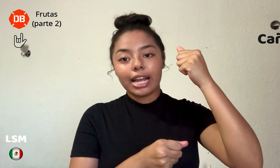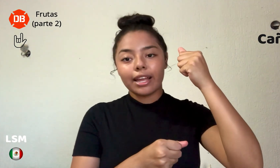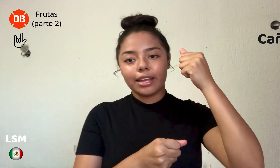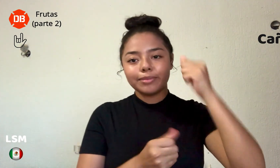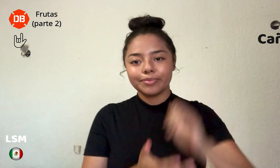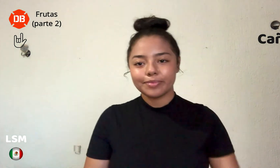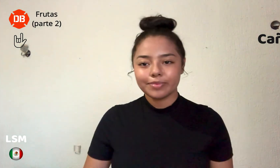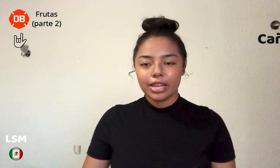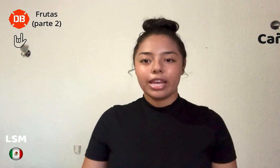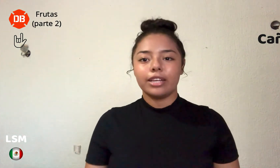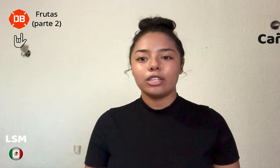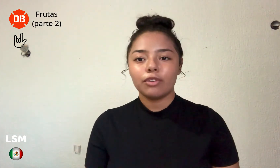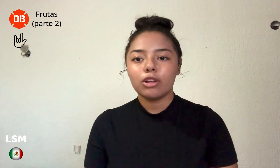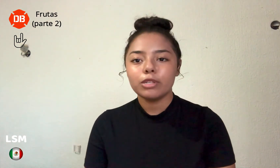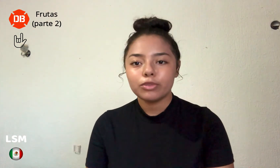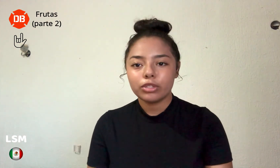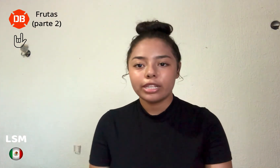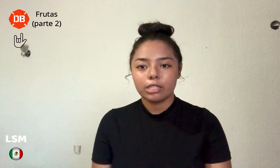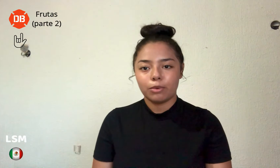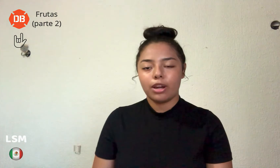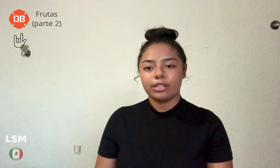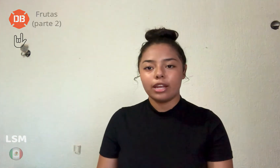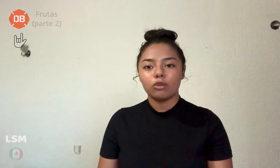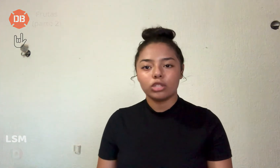caña. Estas fueron mis frutas, espero les haya gustado